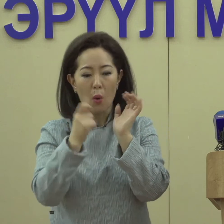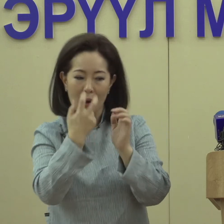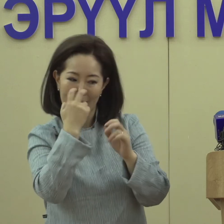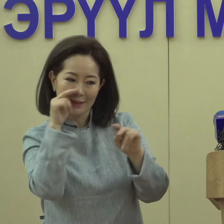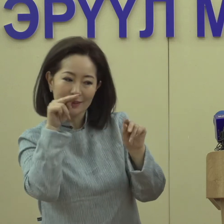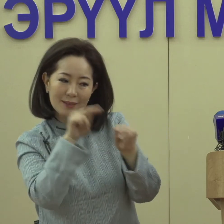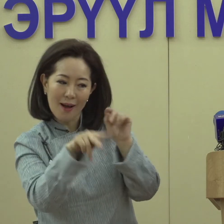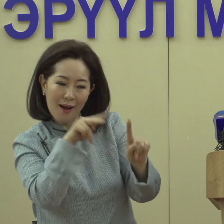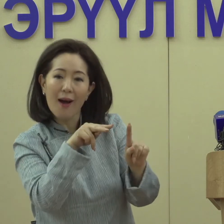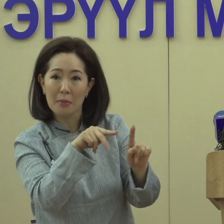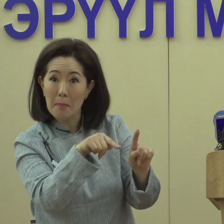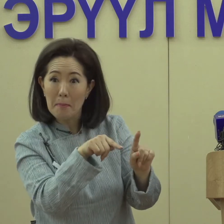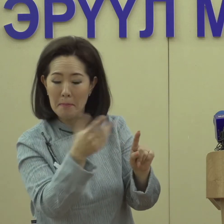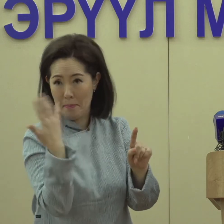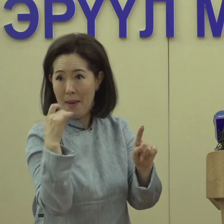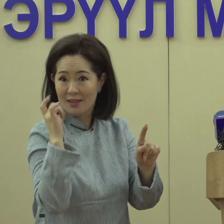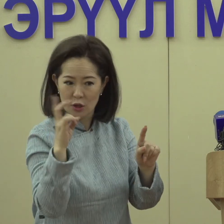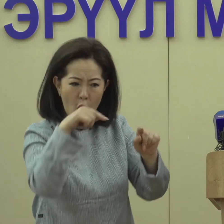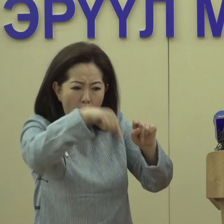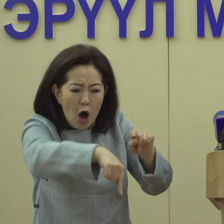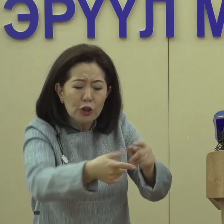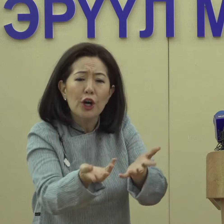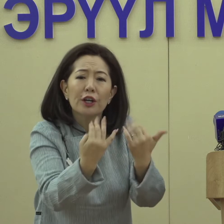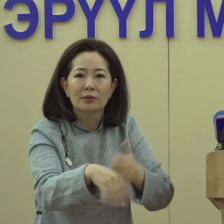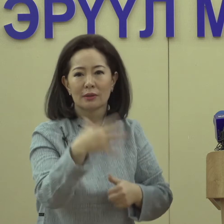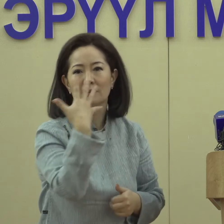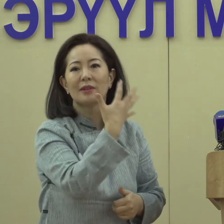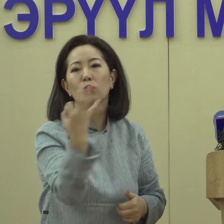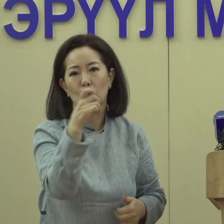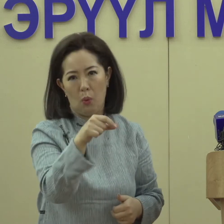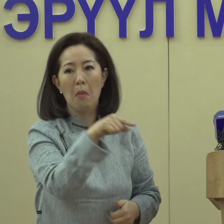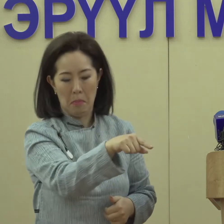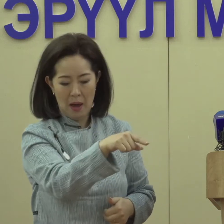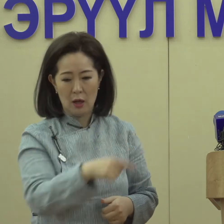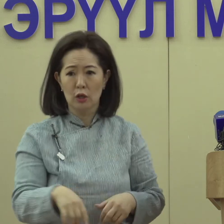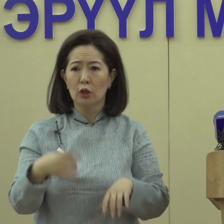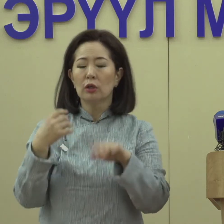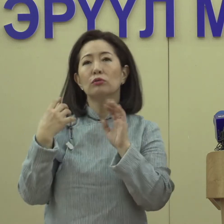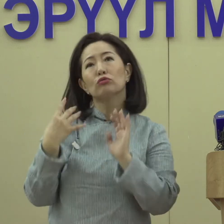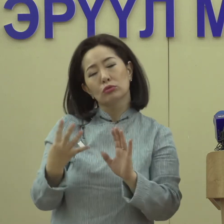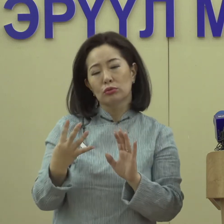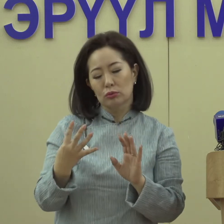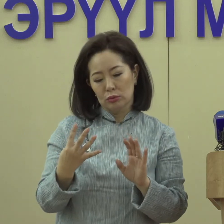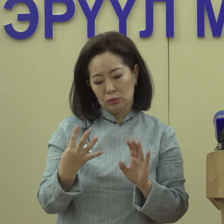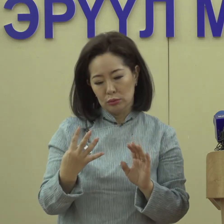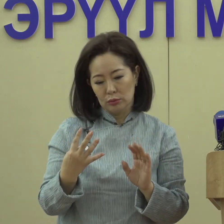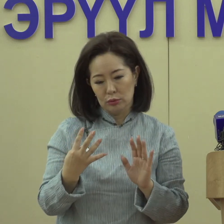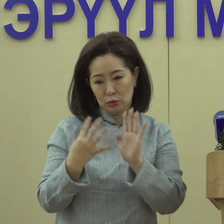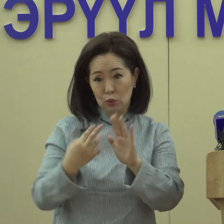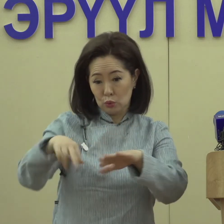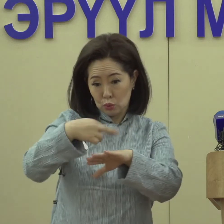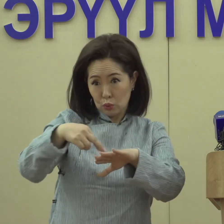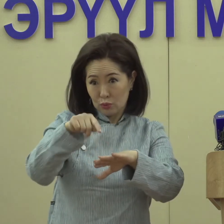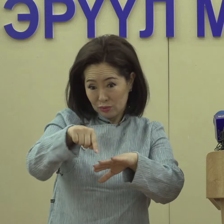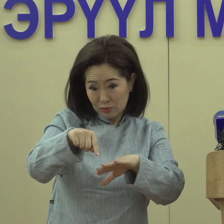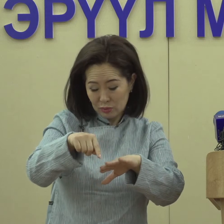Яг одоо бол 500 иргэн бол энэ ажилтнанд байна. За өссөн дүнгээрээ бол тусгаарлан одоо энэ хяналтанд